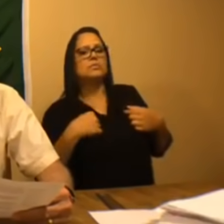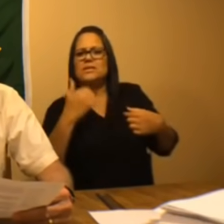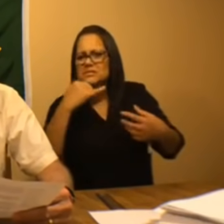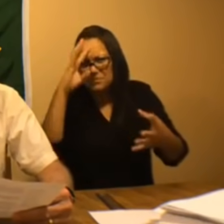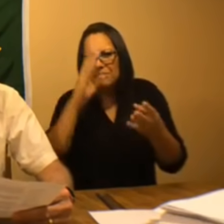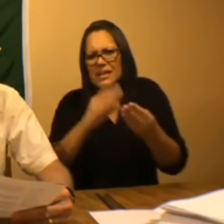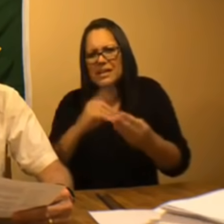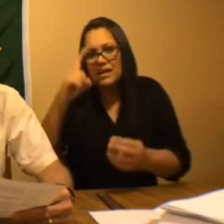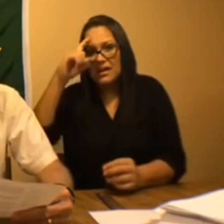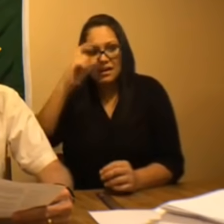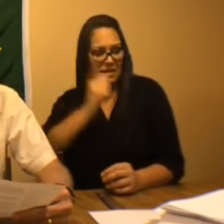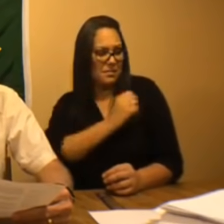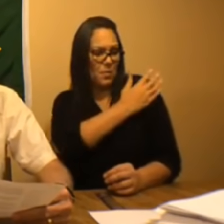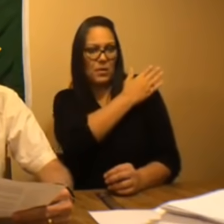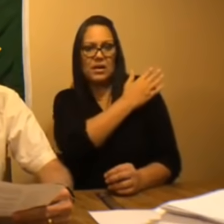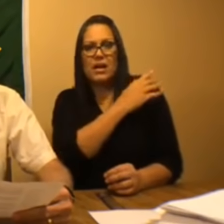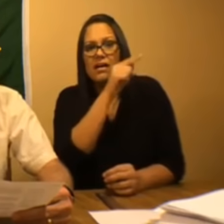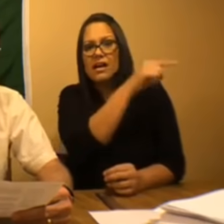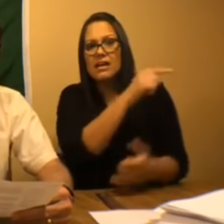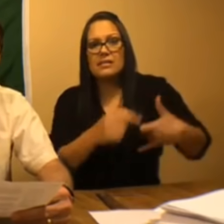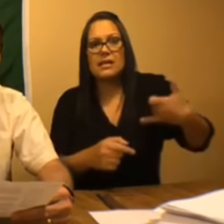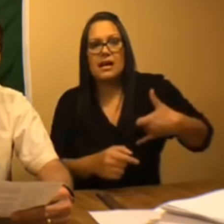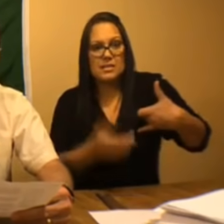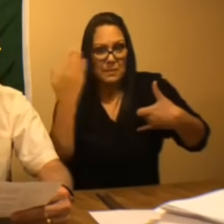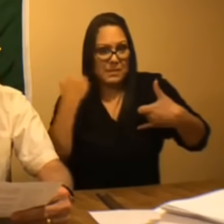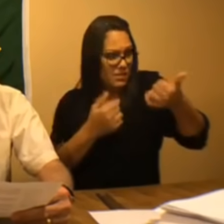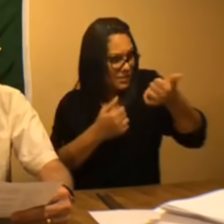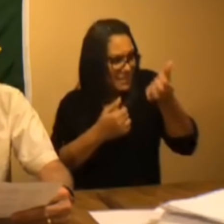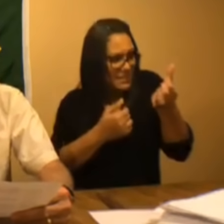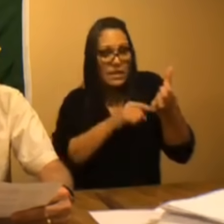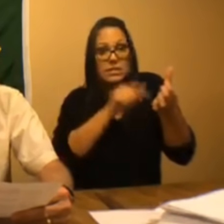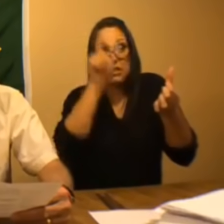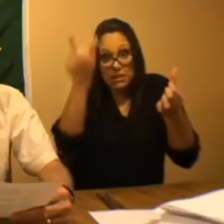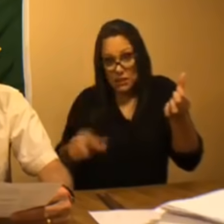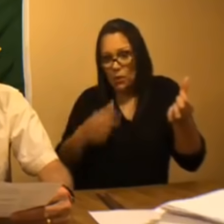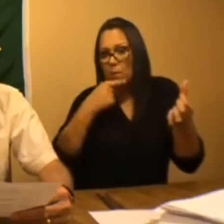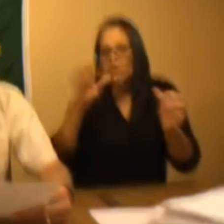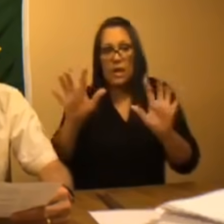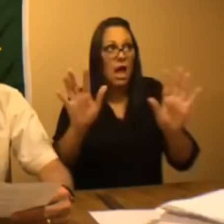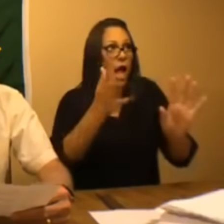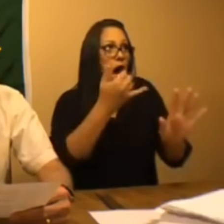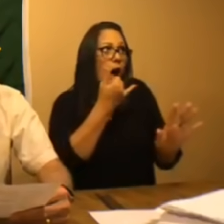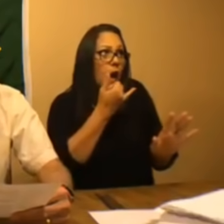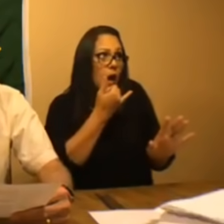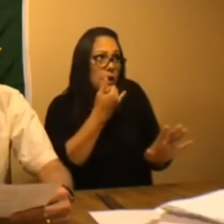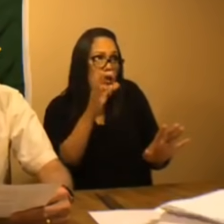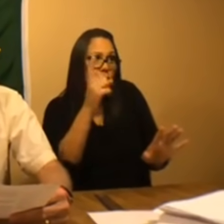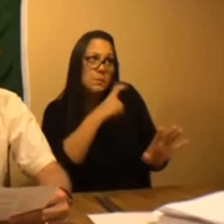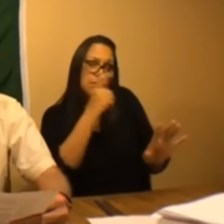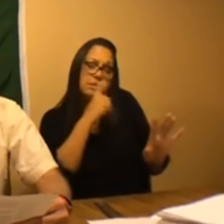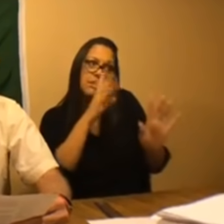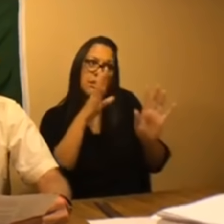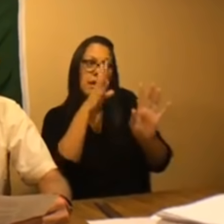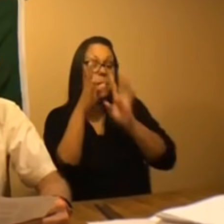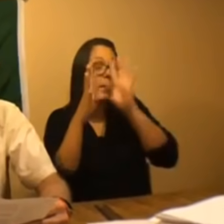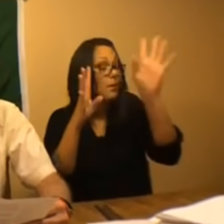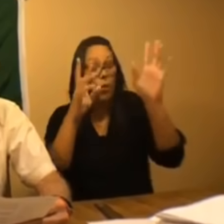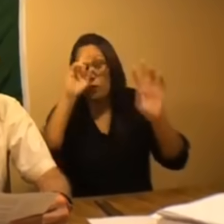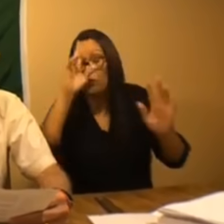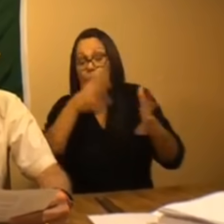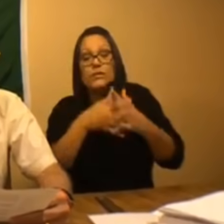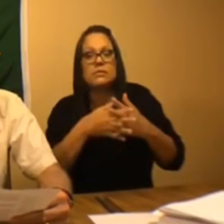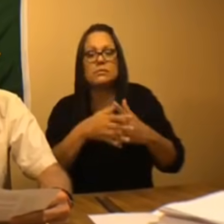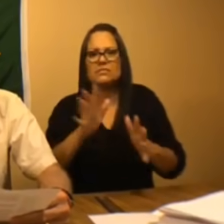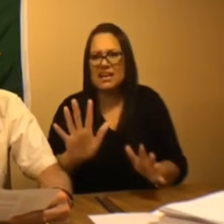idade. Bem, o Geraldo Azevedo depois pediu desculpas, se equivocou, mas o Haddad